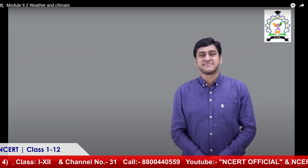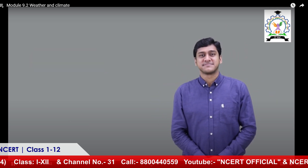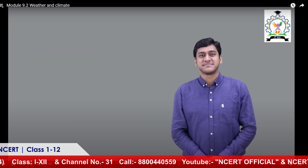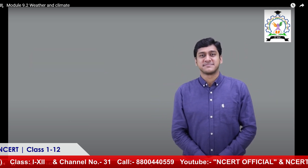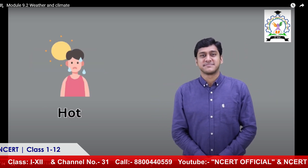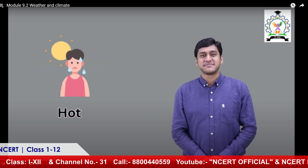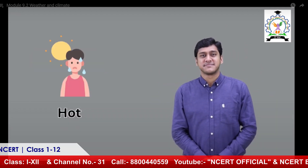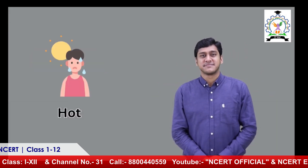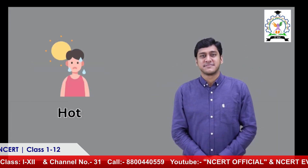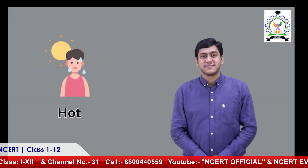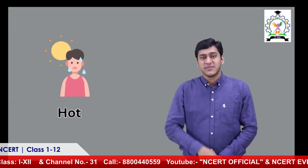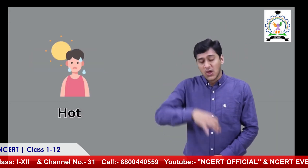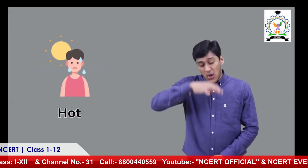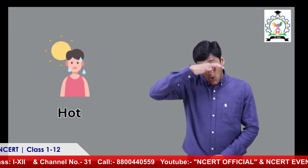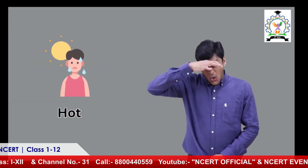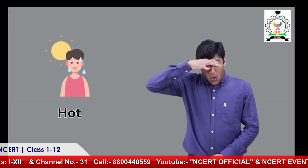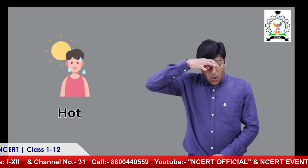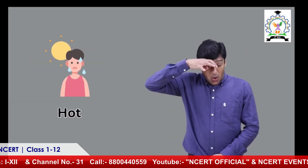धुंध पड़ना,